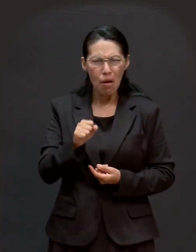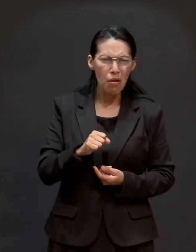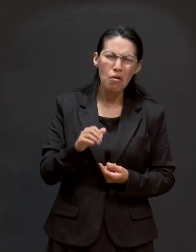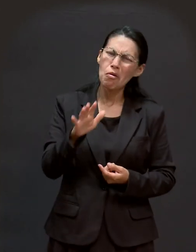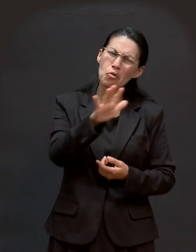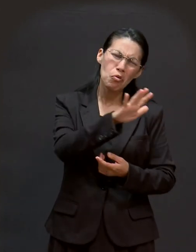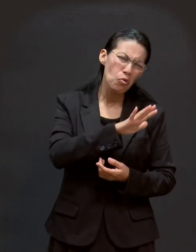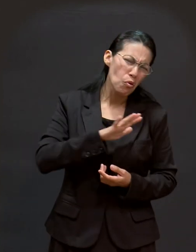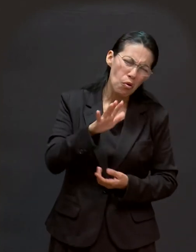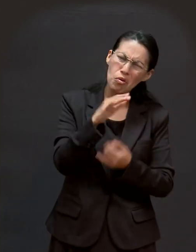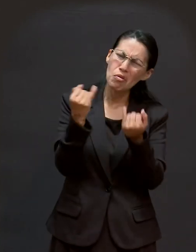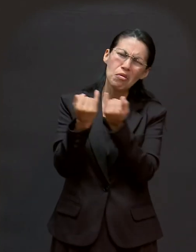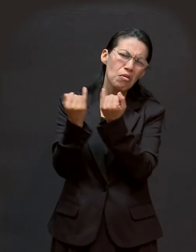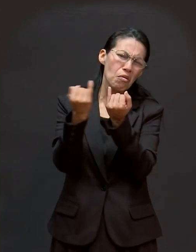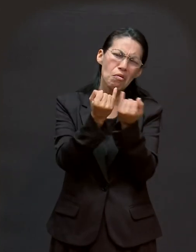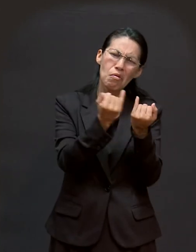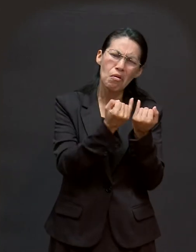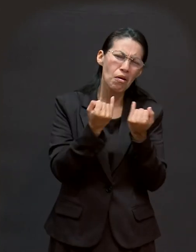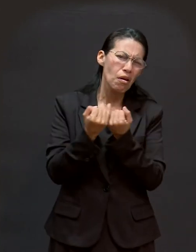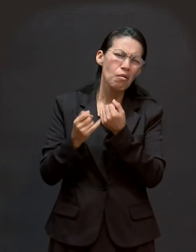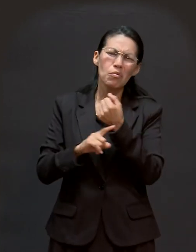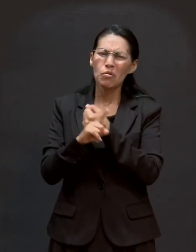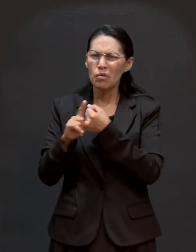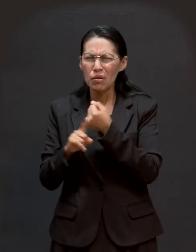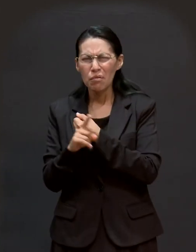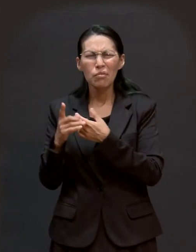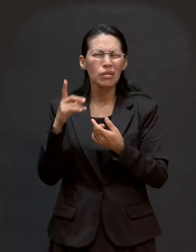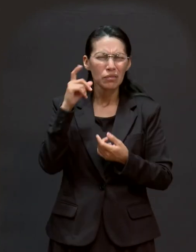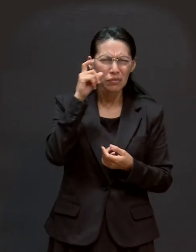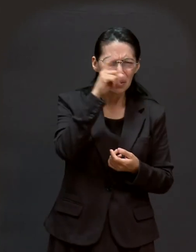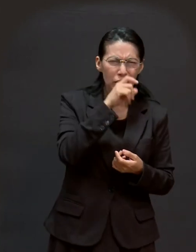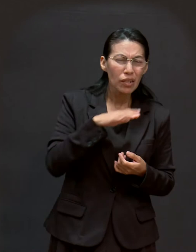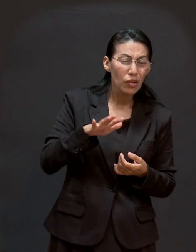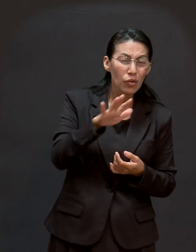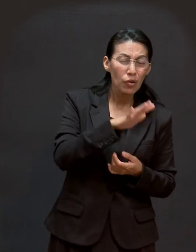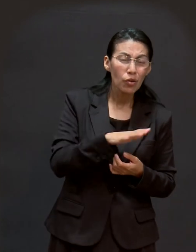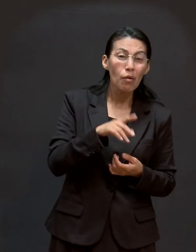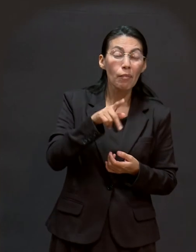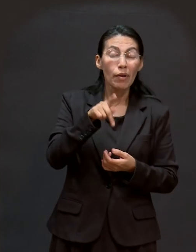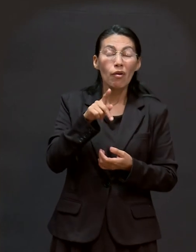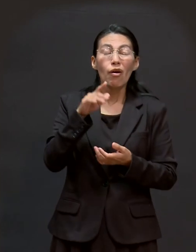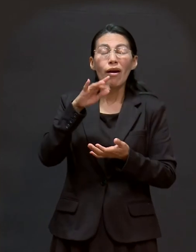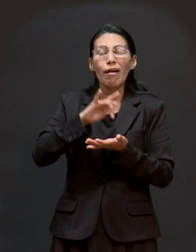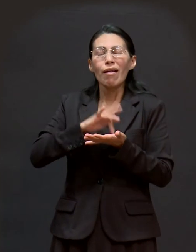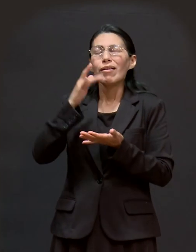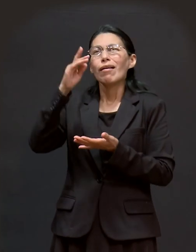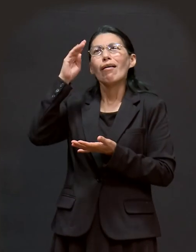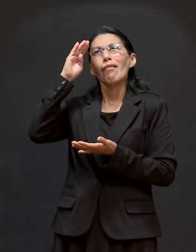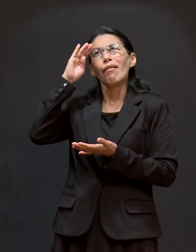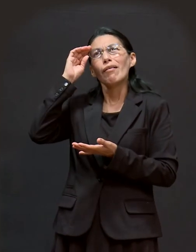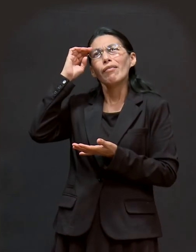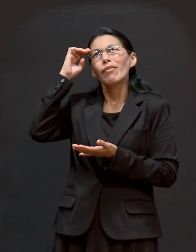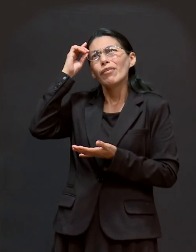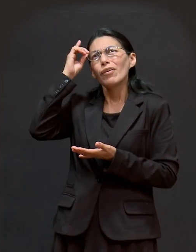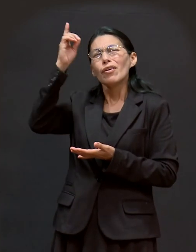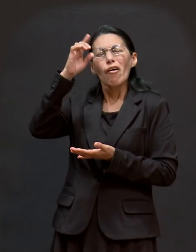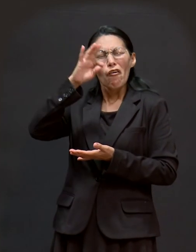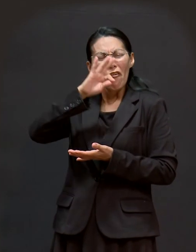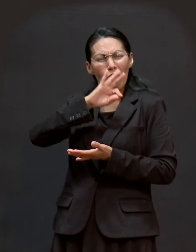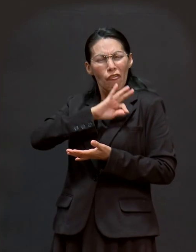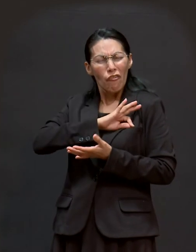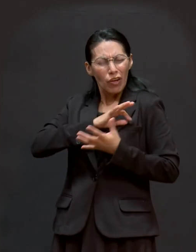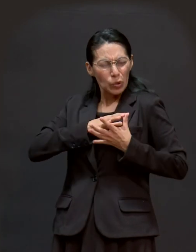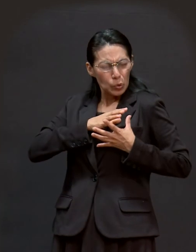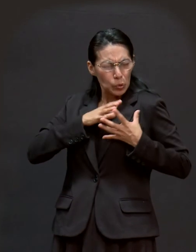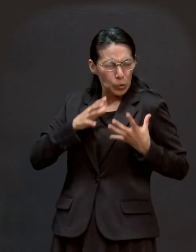y tenemos que aprender a vivir por fe en los pequeños detalles de la vida para que